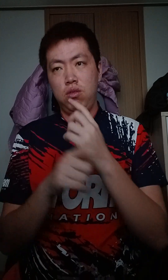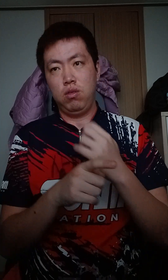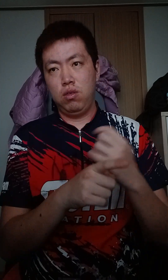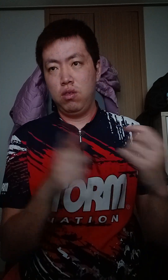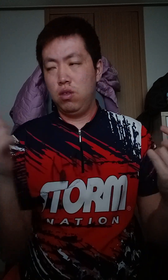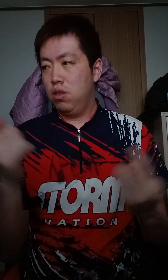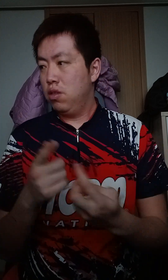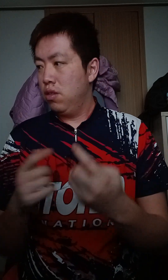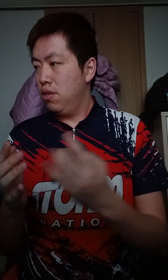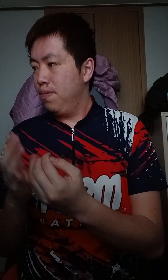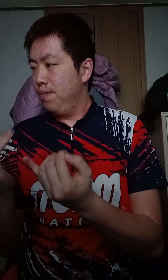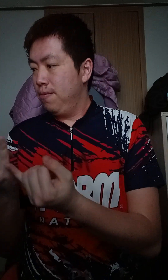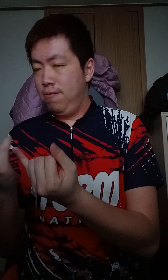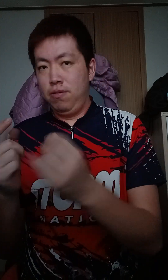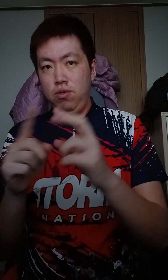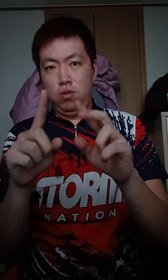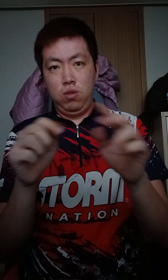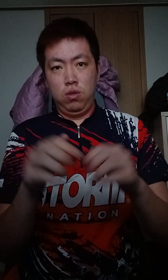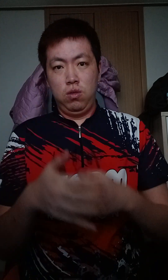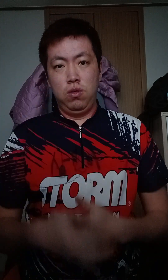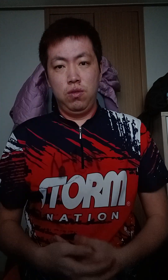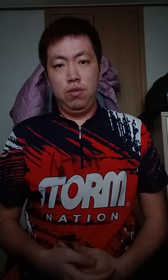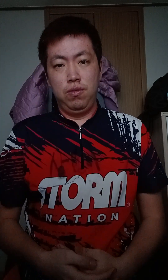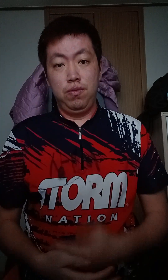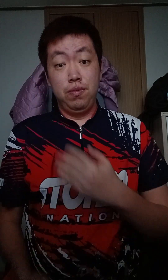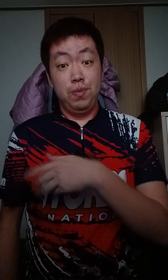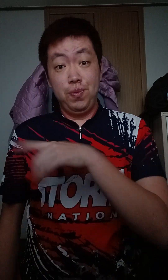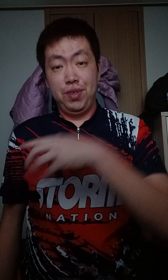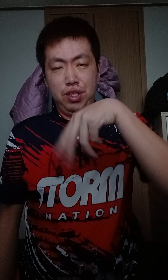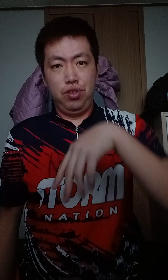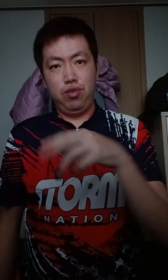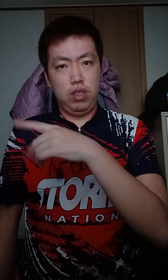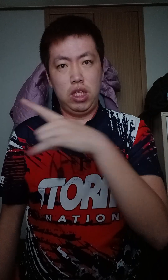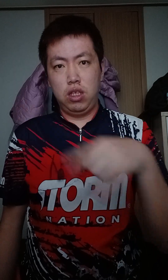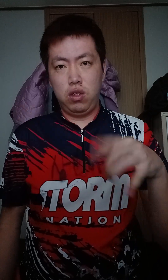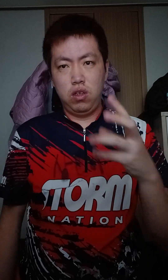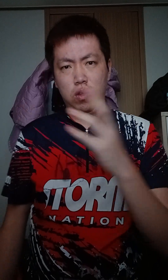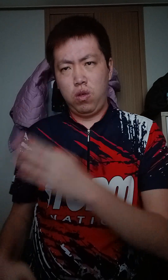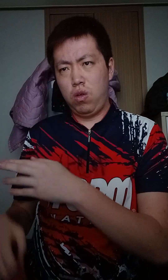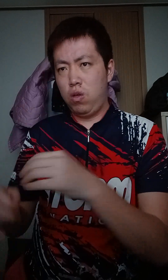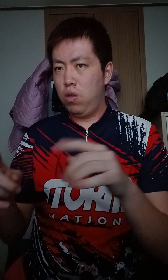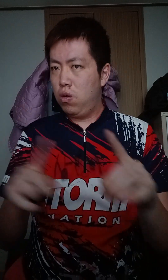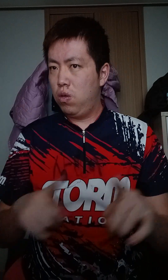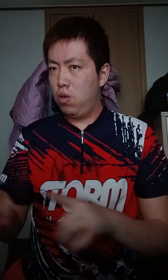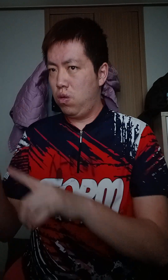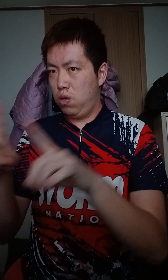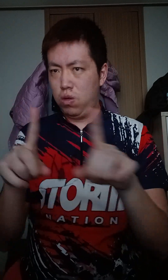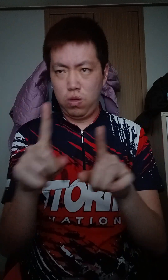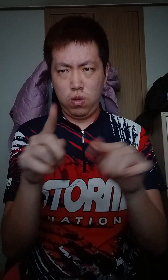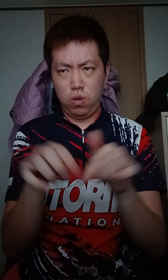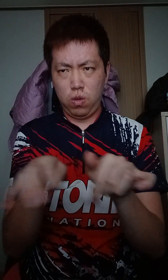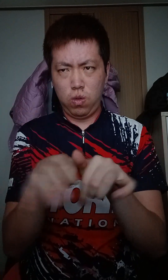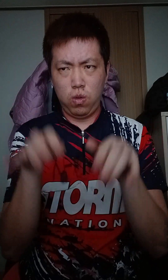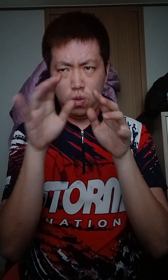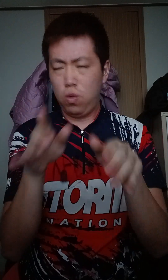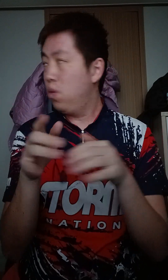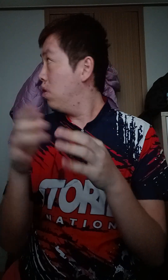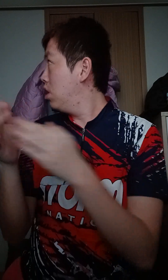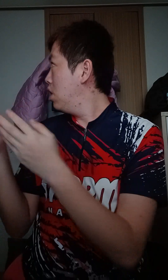상가 입주자들입니다. 입주자들은 일반 화장실이 무단으로 장애인용 화장실로 개조됐고 비장애인들이